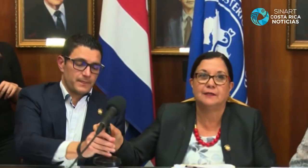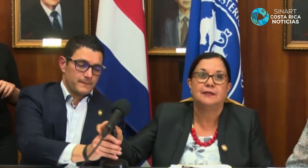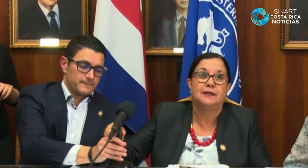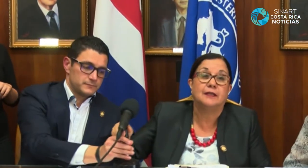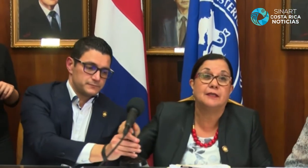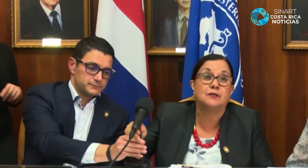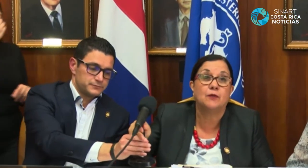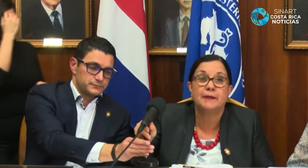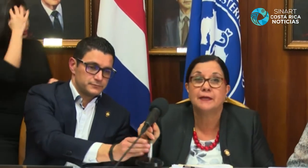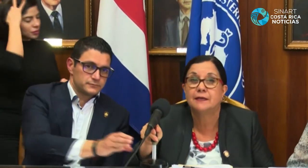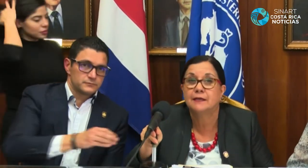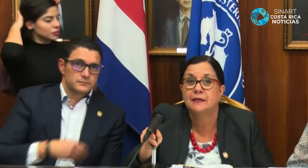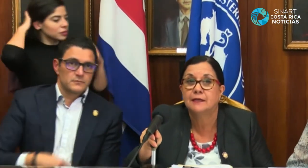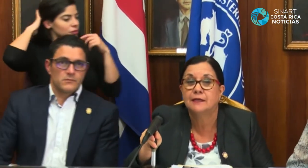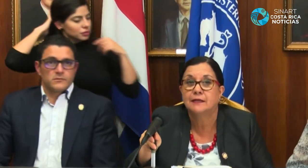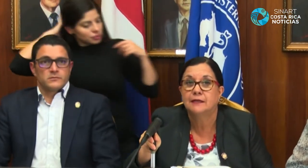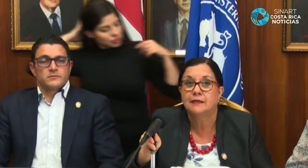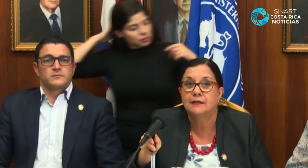Perdón.